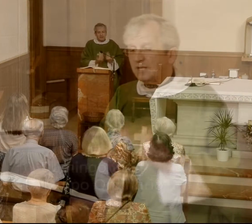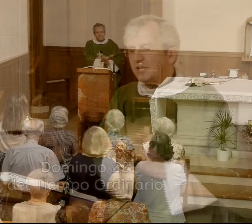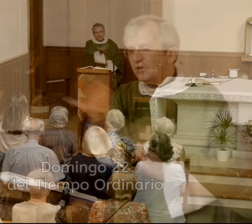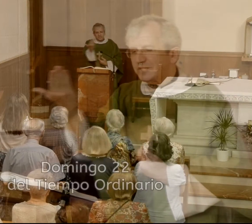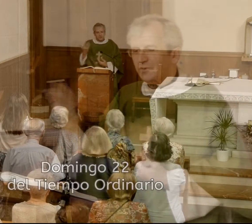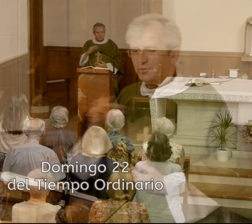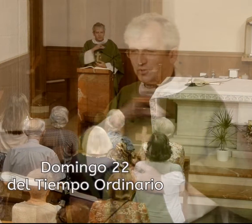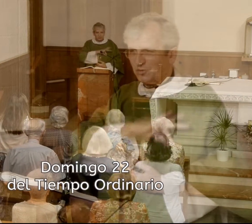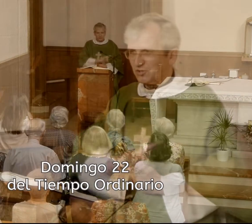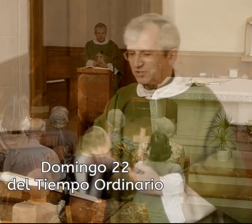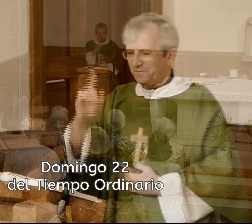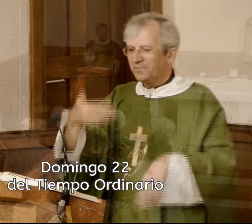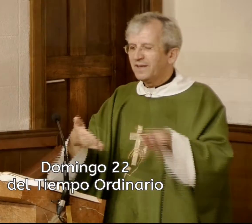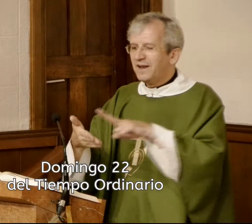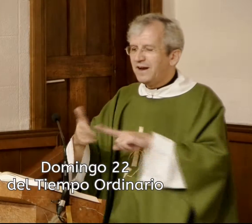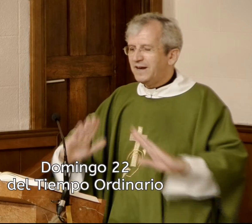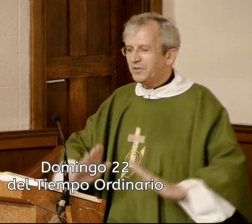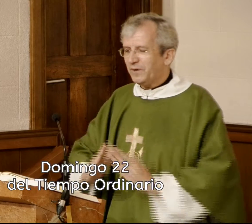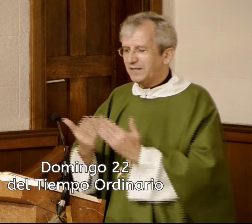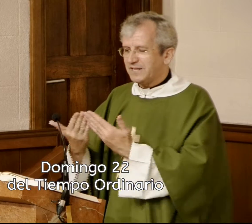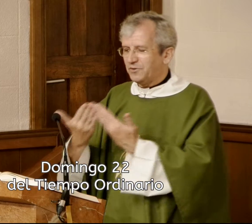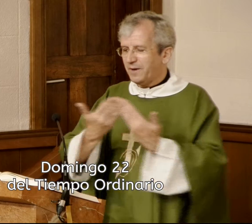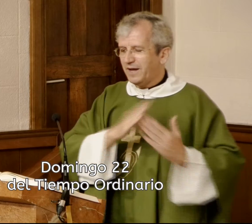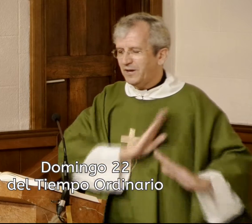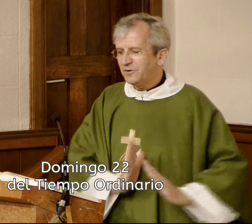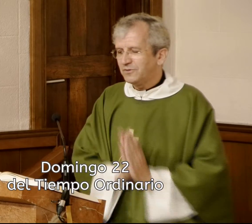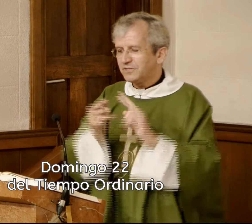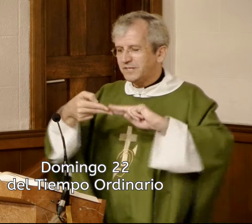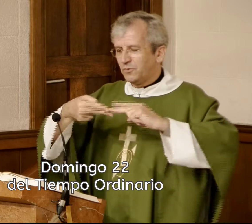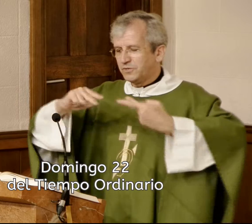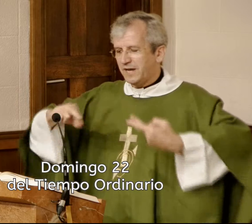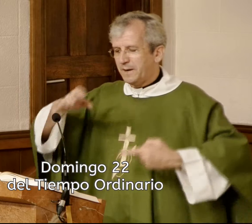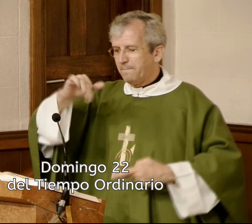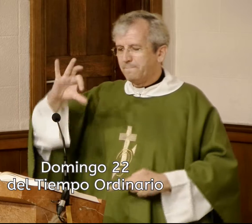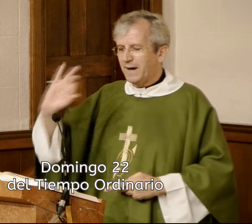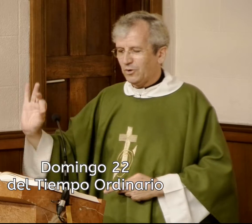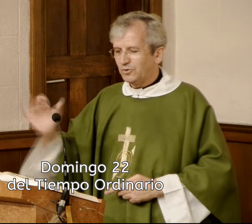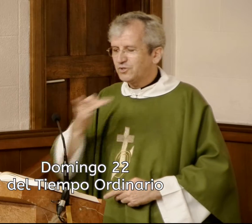El Señor esté con vosotros. Lectura del Santo Evangelio según San Marcos.